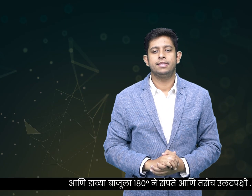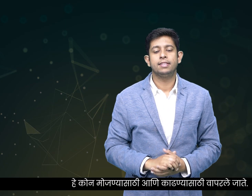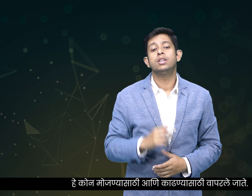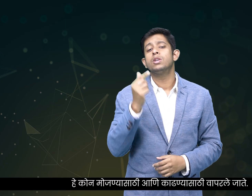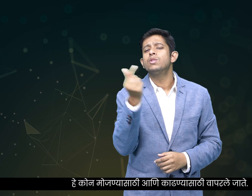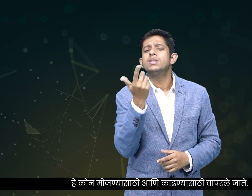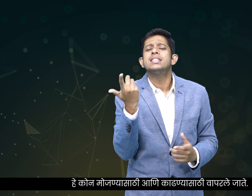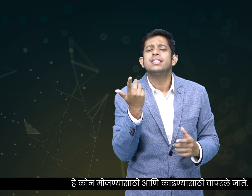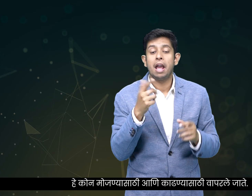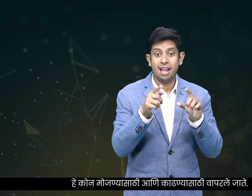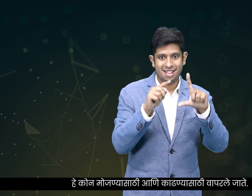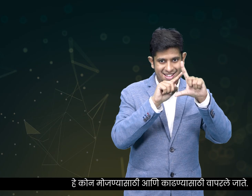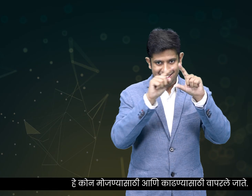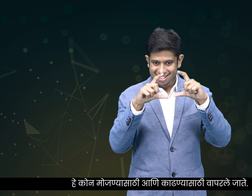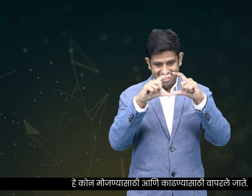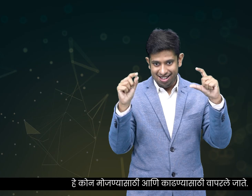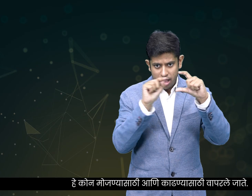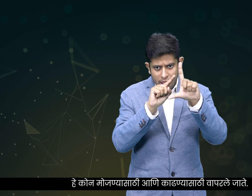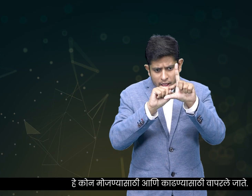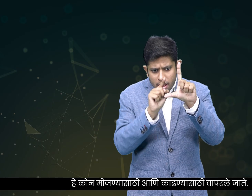हे कोन मोजण्यासाठी आणि काढण्यासाठी वापरले जाते.